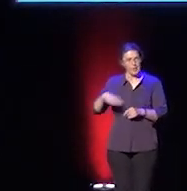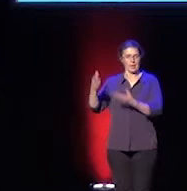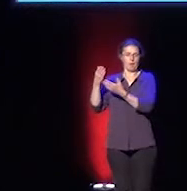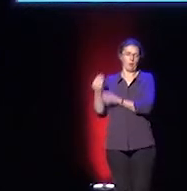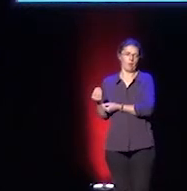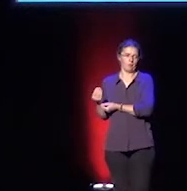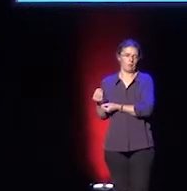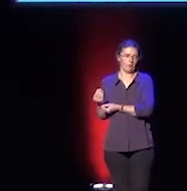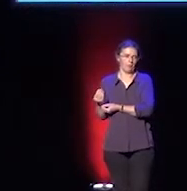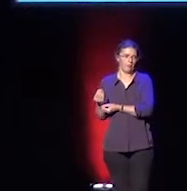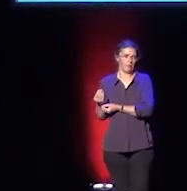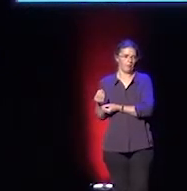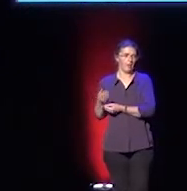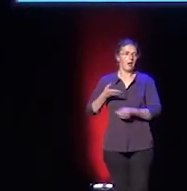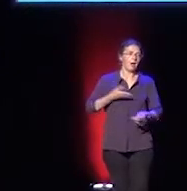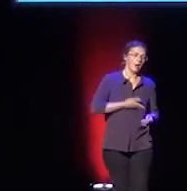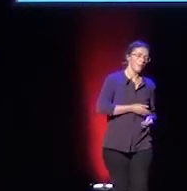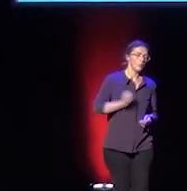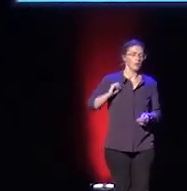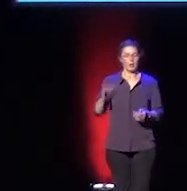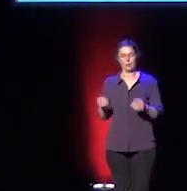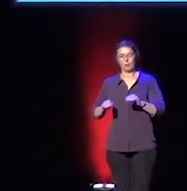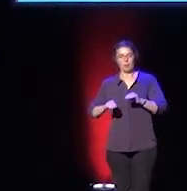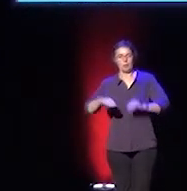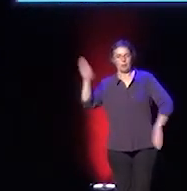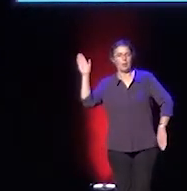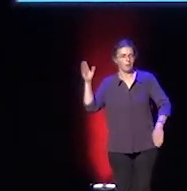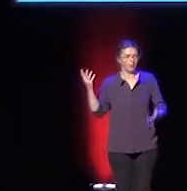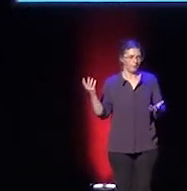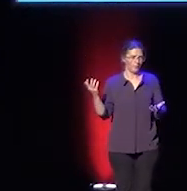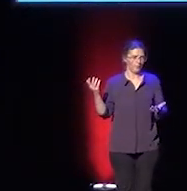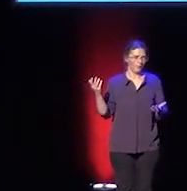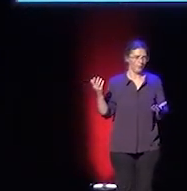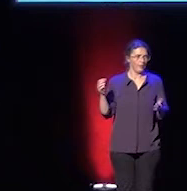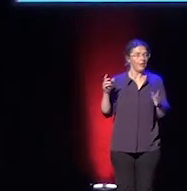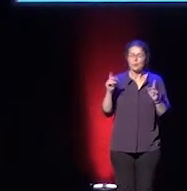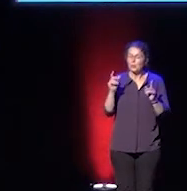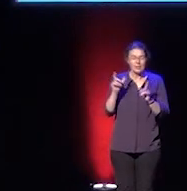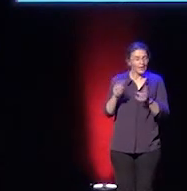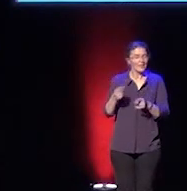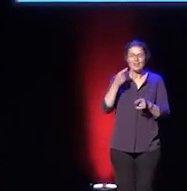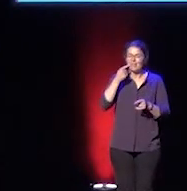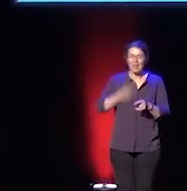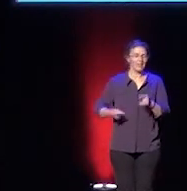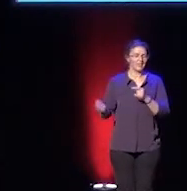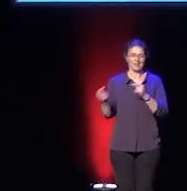haben. Thema Armut und Reichtum ist keine Neiddebatte, sondern ist eine